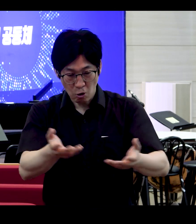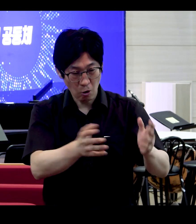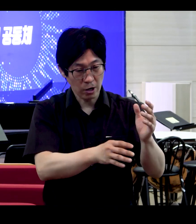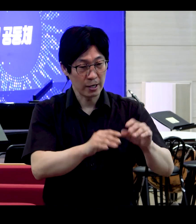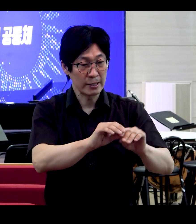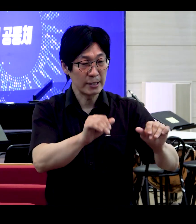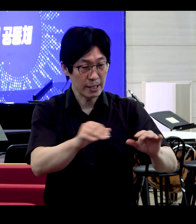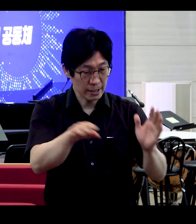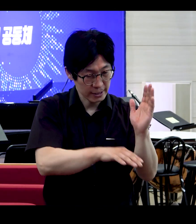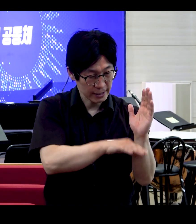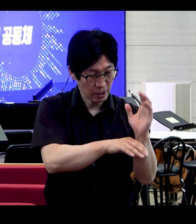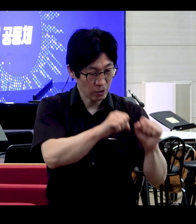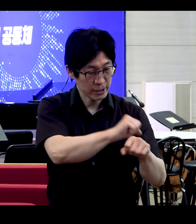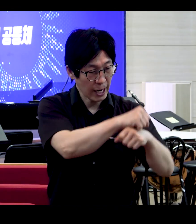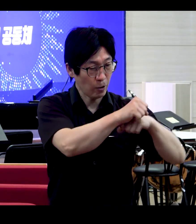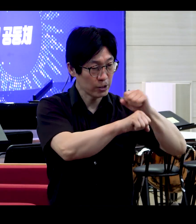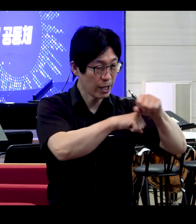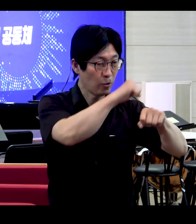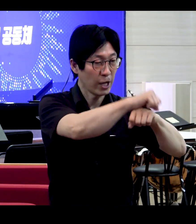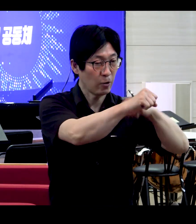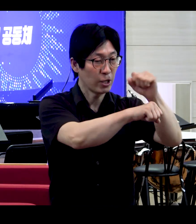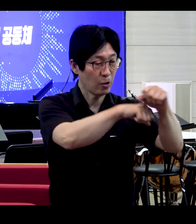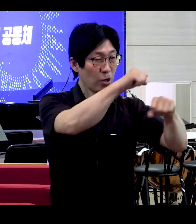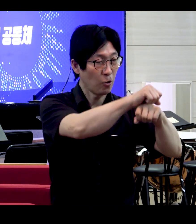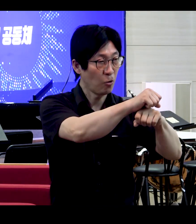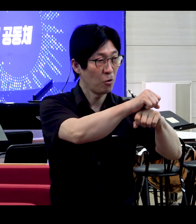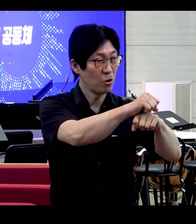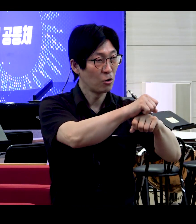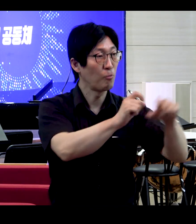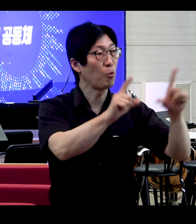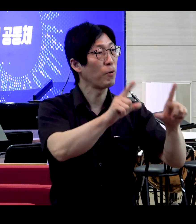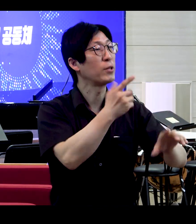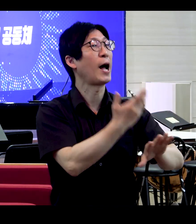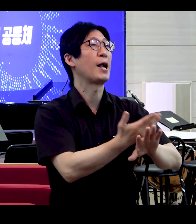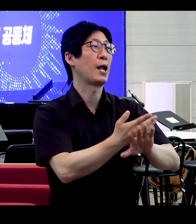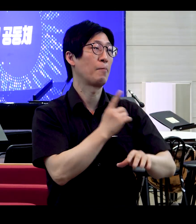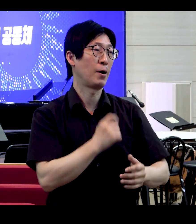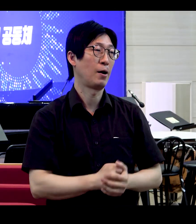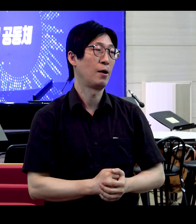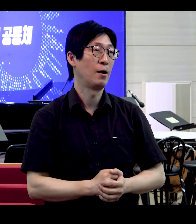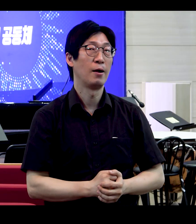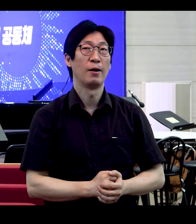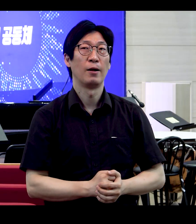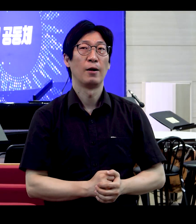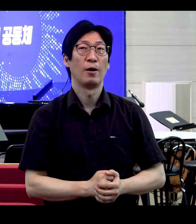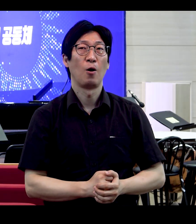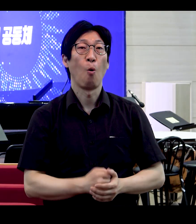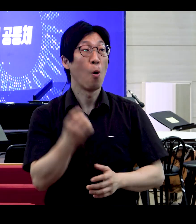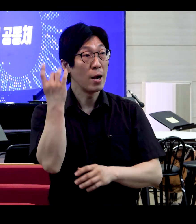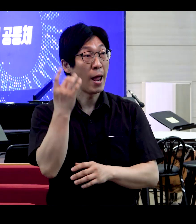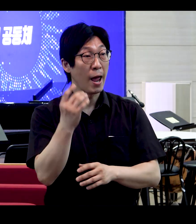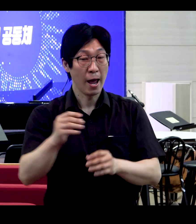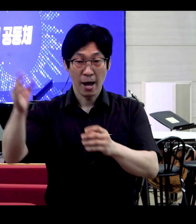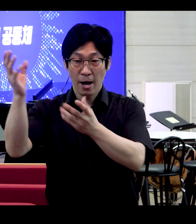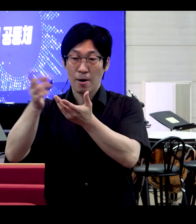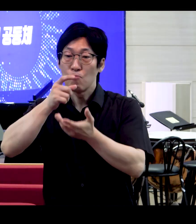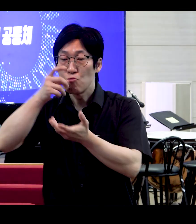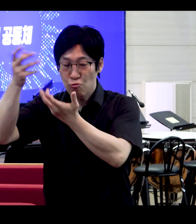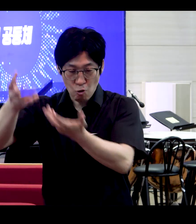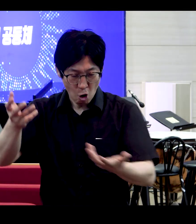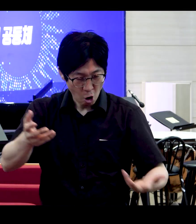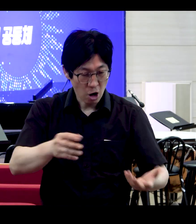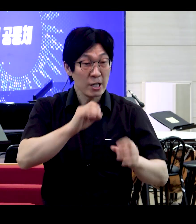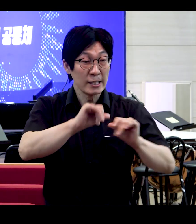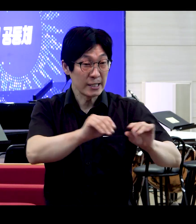아니에요. 무슨 얘기냐면요, 보통 퇴적되는 건 두꺼운 굵은 돌들이 밑에 있고 그 다음에 그